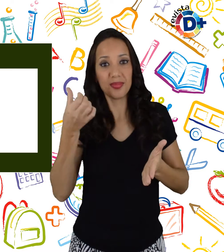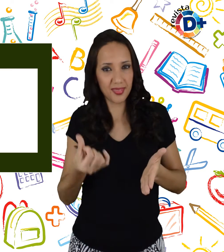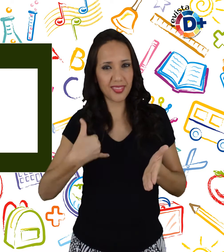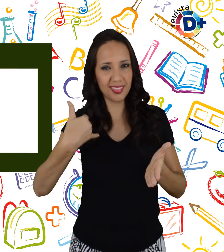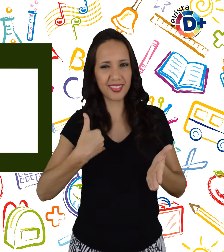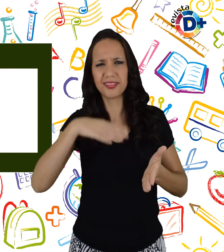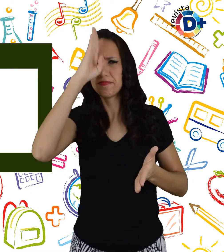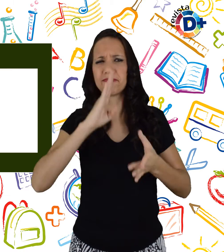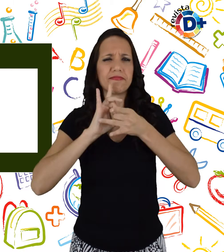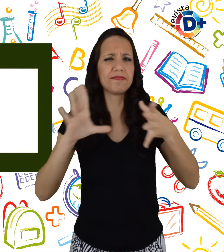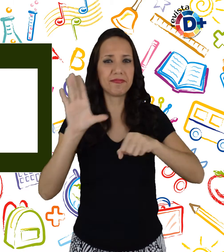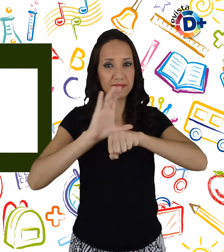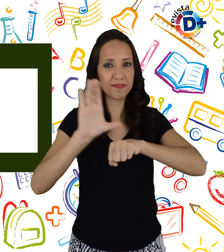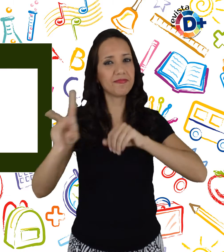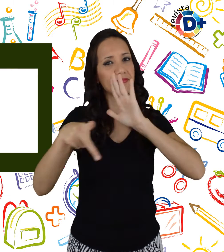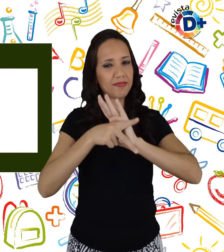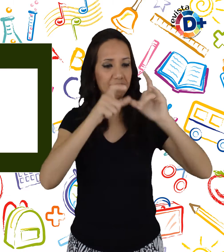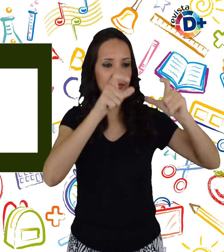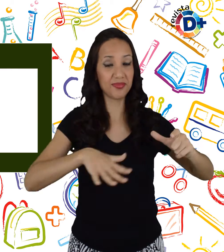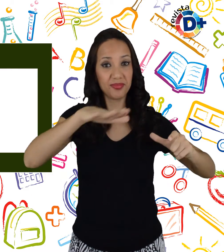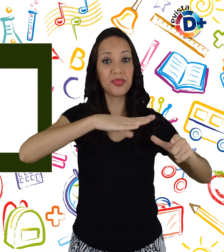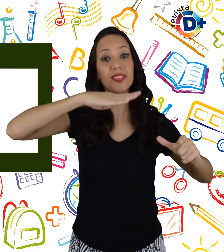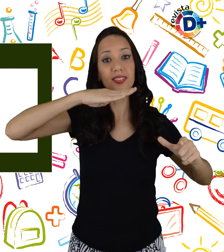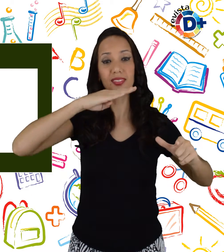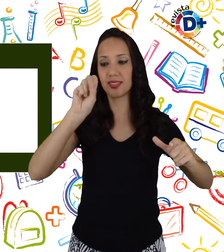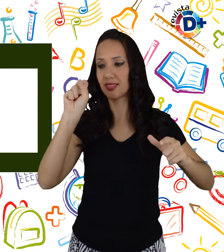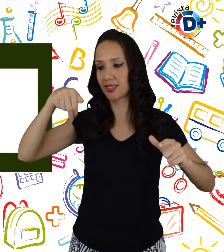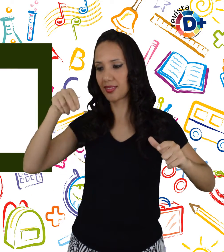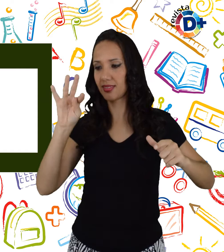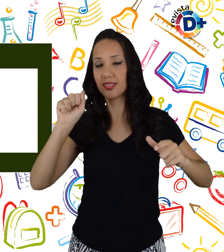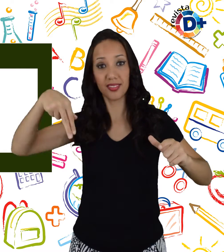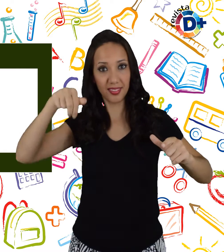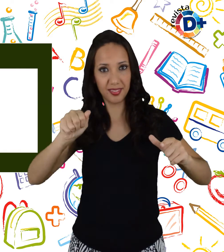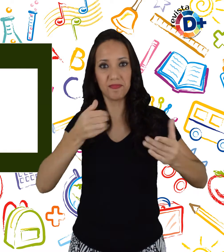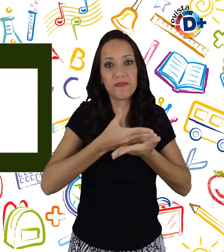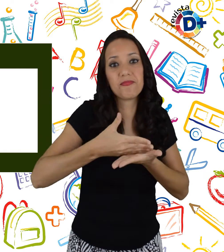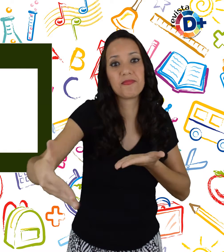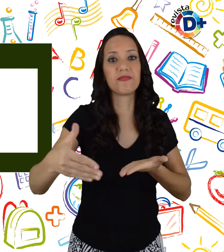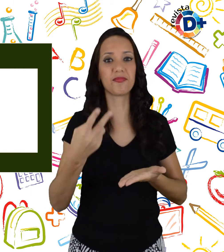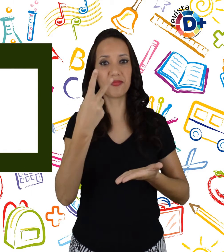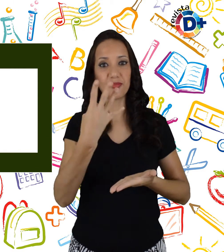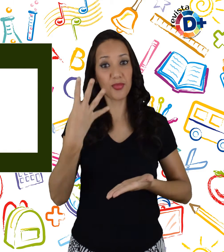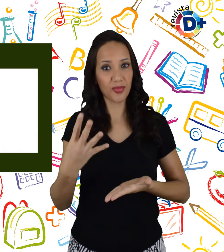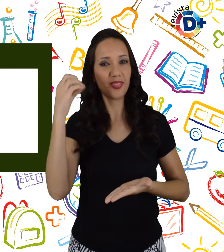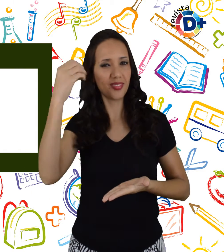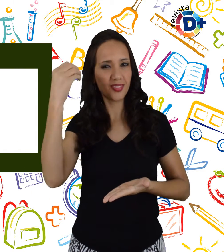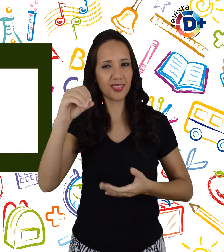da unidade de santana as aulas com início em 24 de outubro na sede da ong na zona norte de